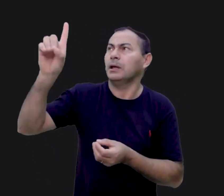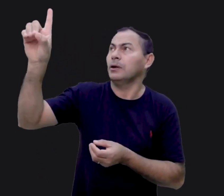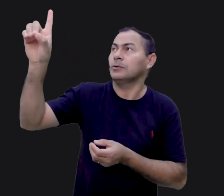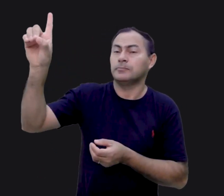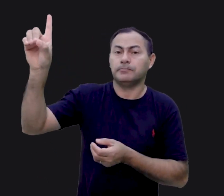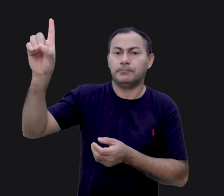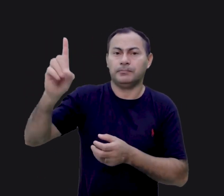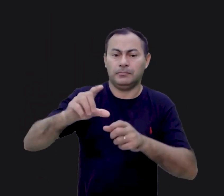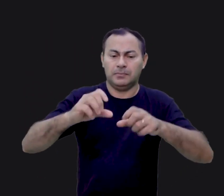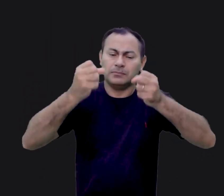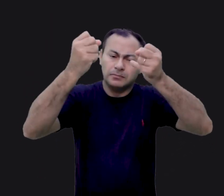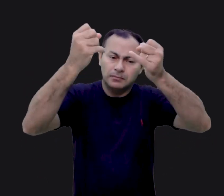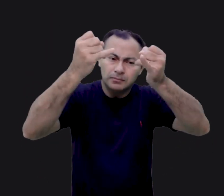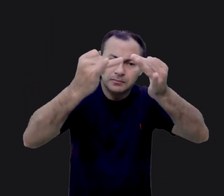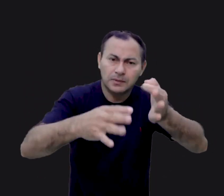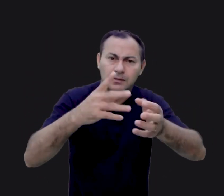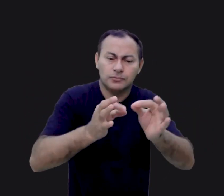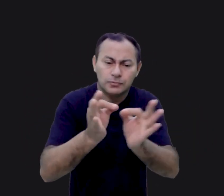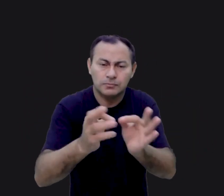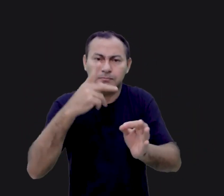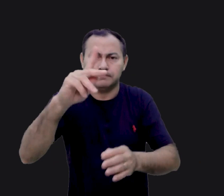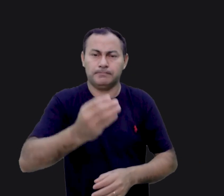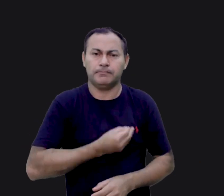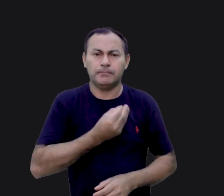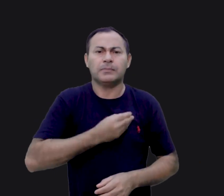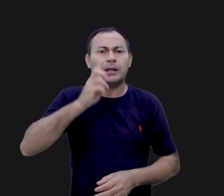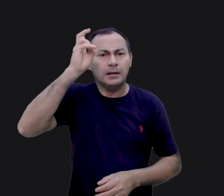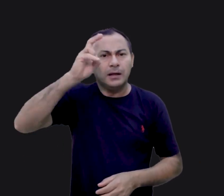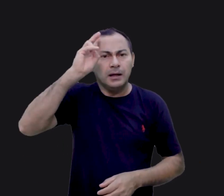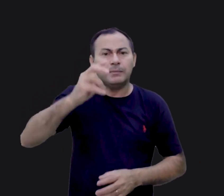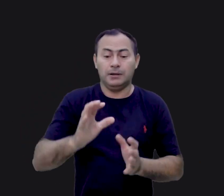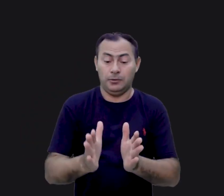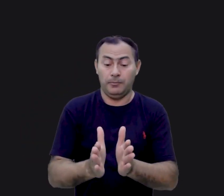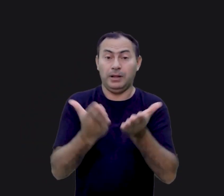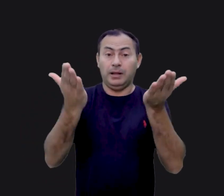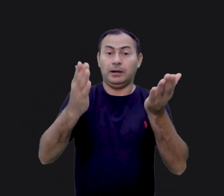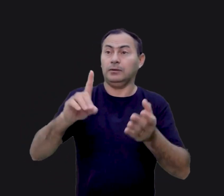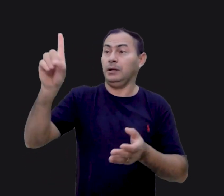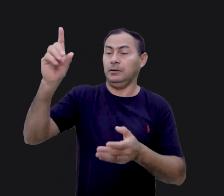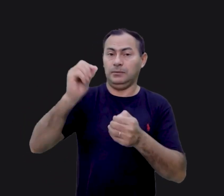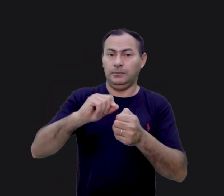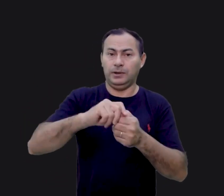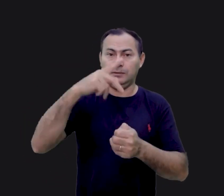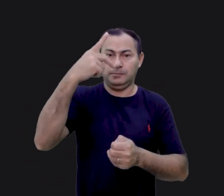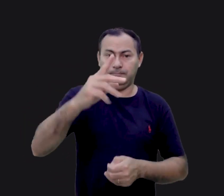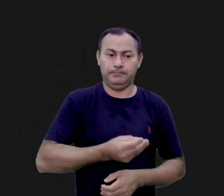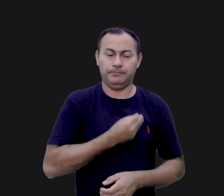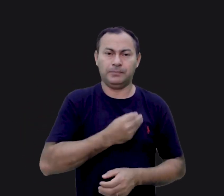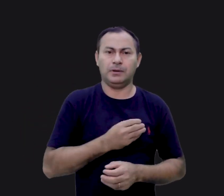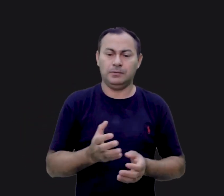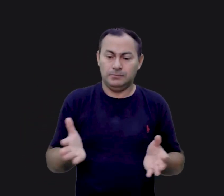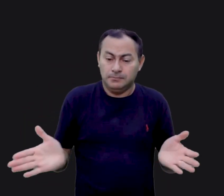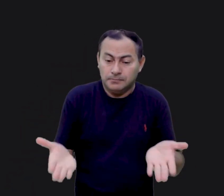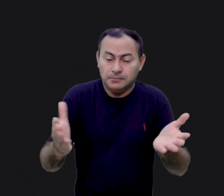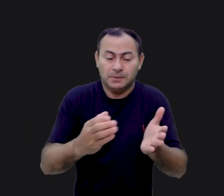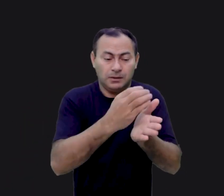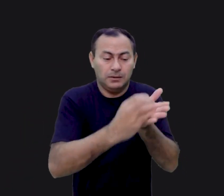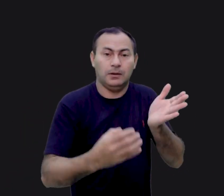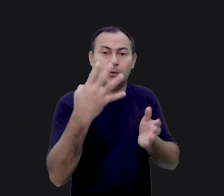como Deus trabalhou nas suas vidas lembrem-se dos Milagres que ele operou a exortação do Capítulo